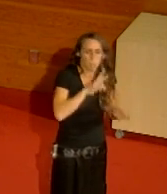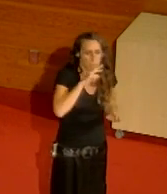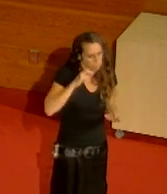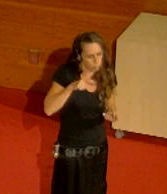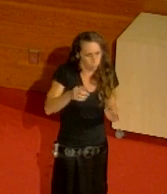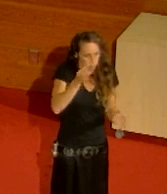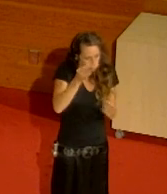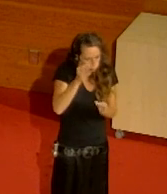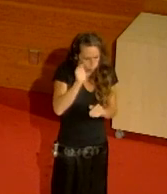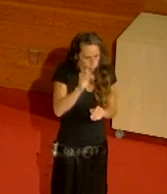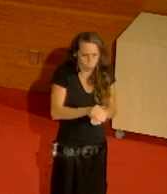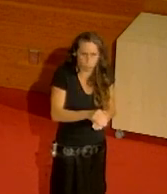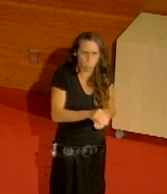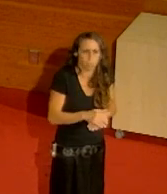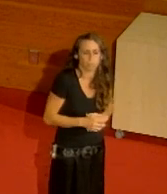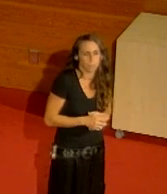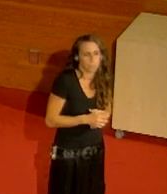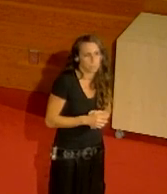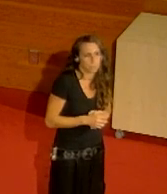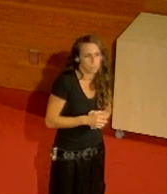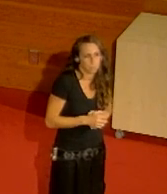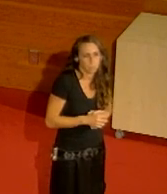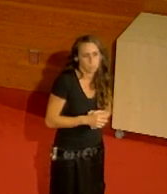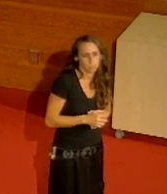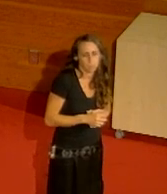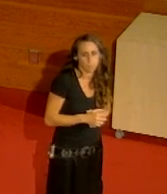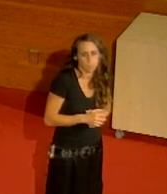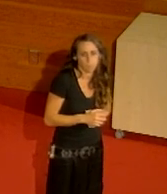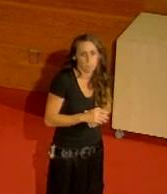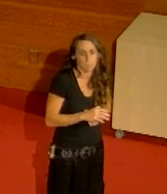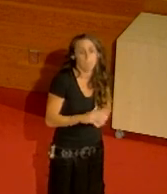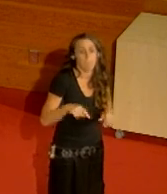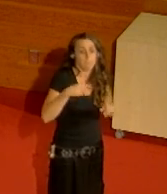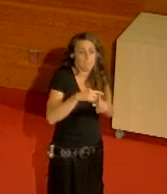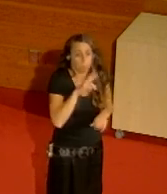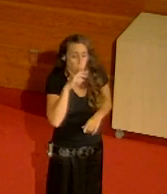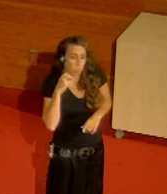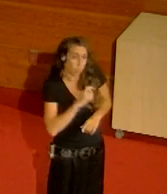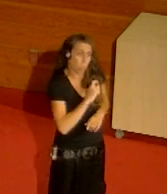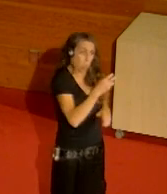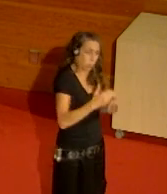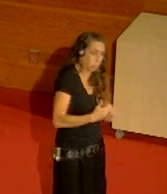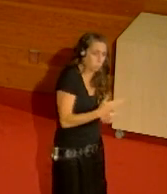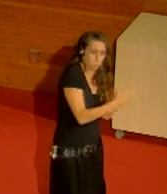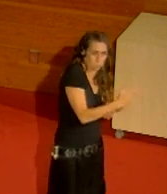muy estricta y a la vez hay una mezcla ya cada vez más entre sionismo y el judaísmo Y